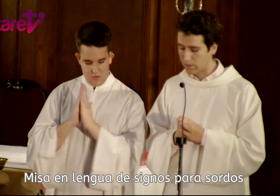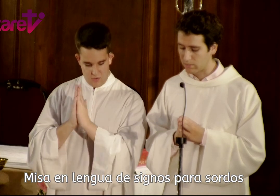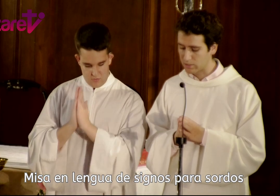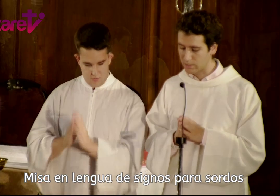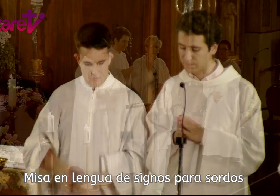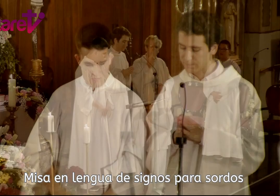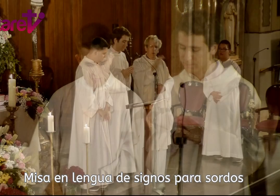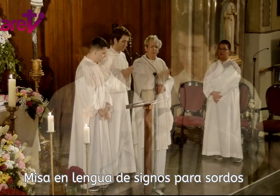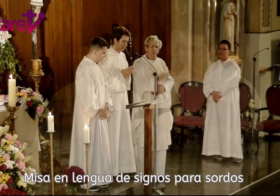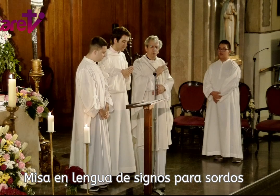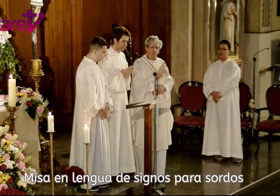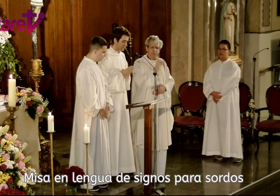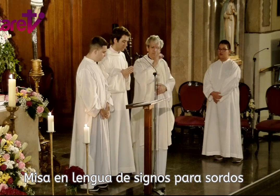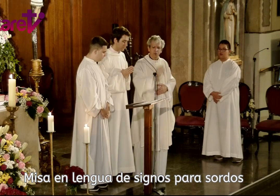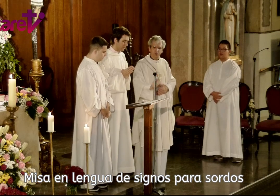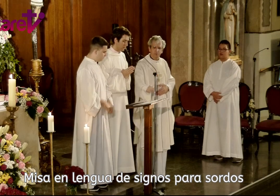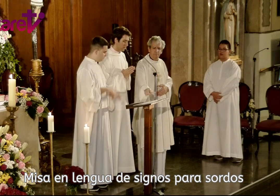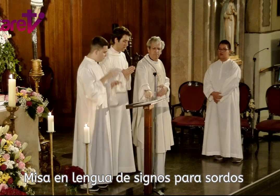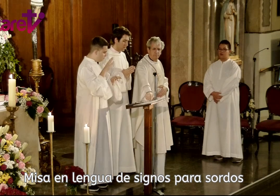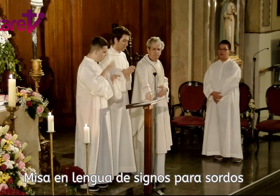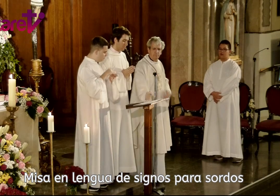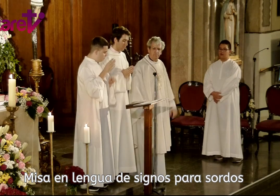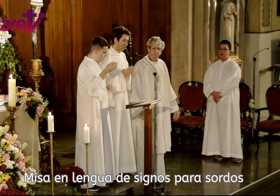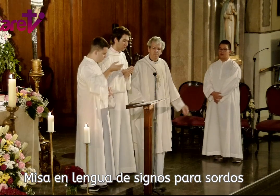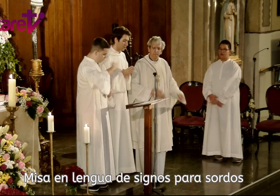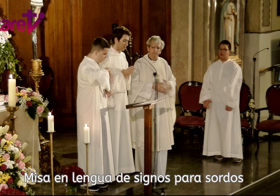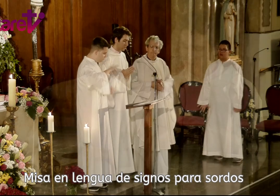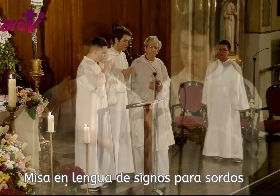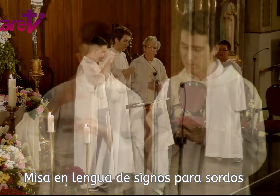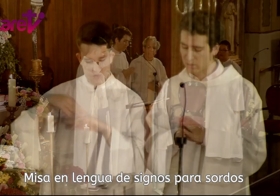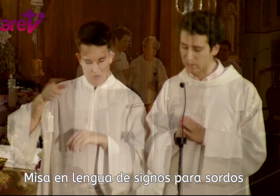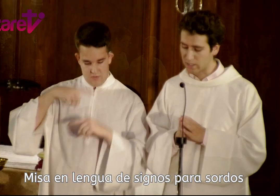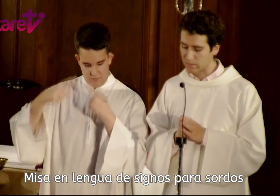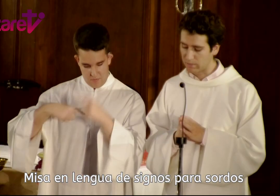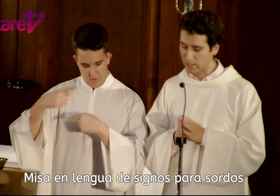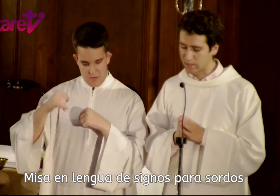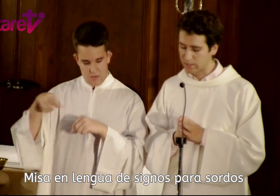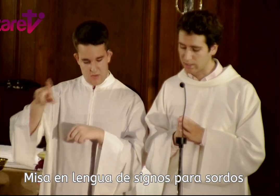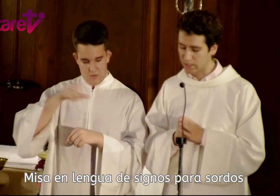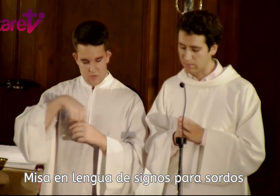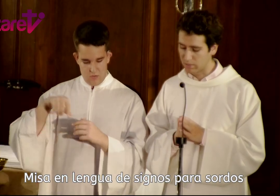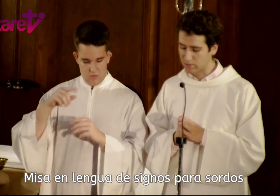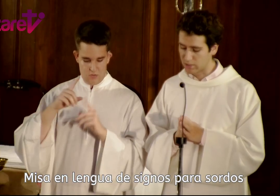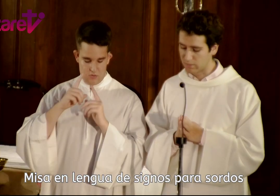Oremos. Te lo pedimos, Señor. Por nosotros y por nuestras familias y por nuestros